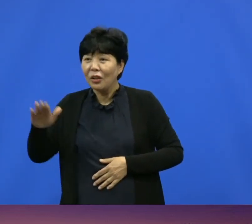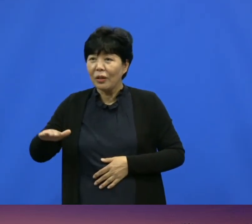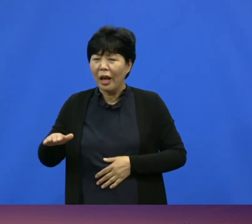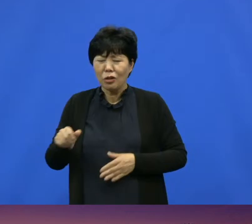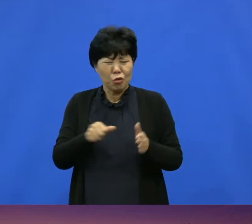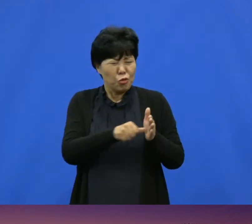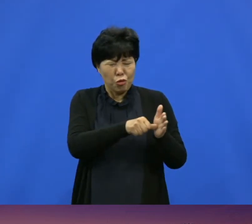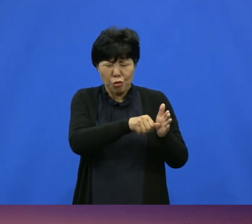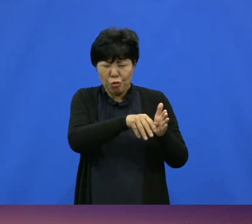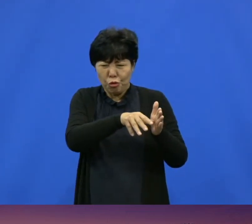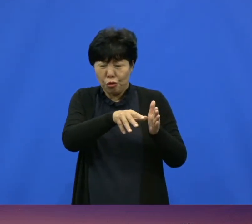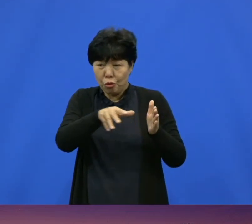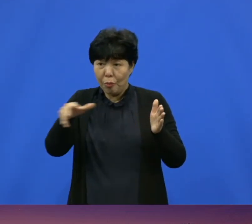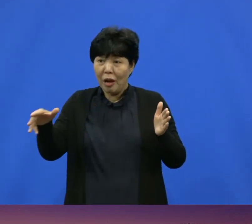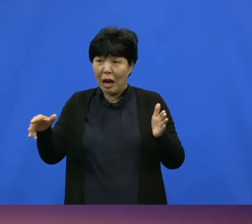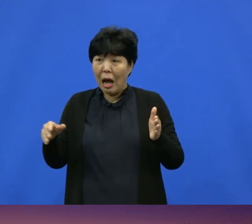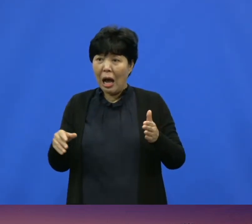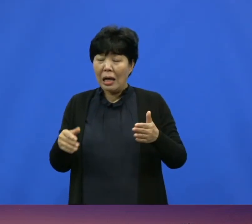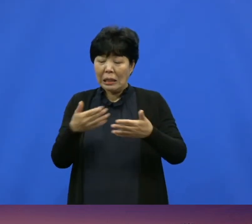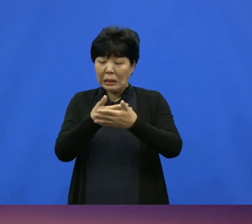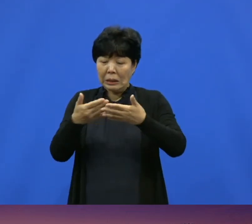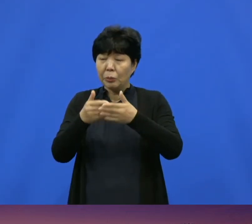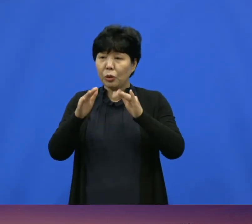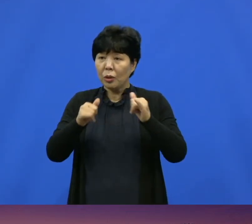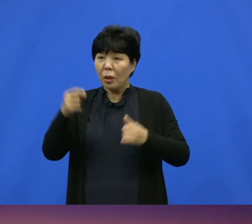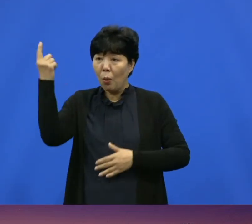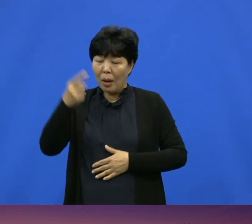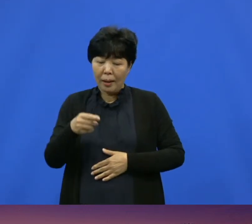대가가 붓으로 한번 축축축축 하면 작품이 돼버려요.